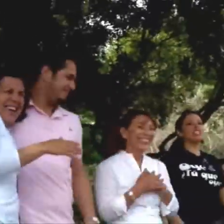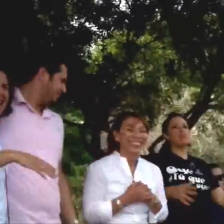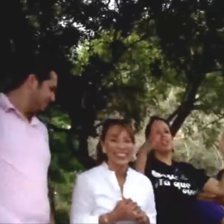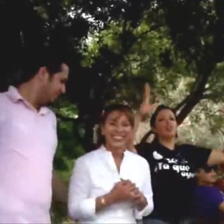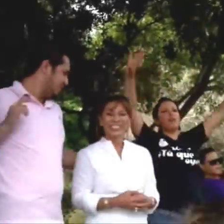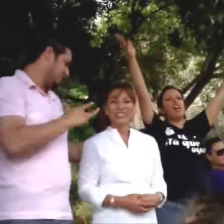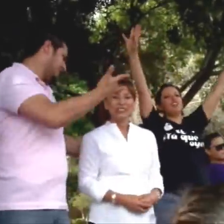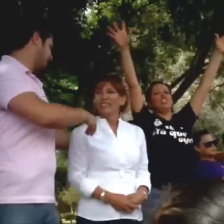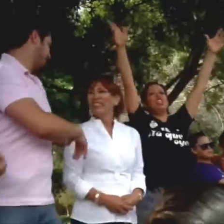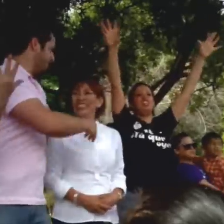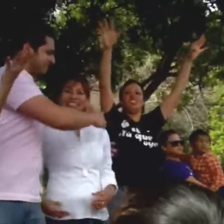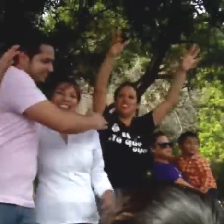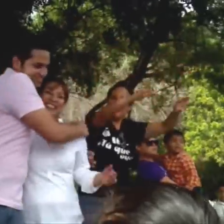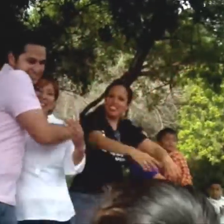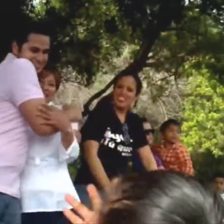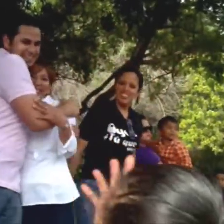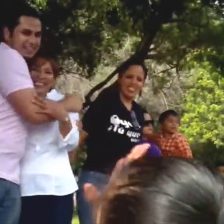profesora Leti también, ¡bravo!